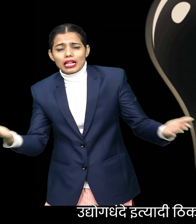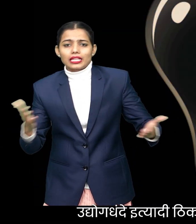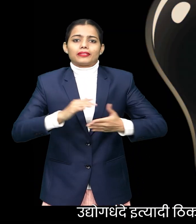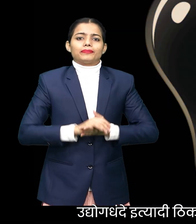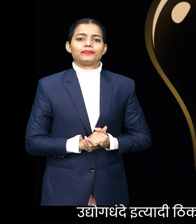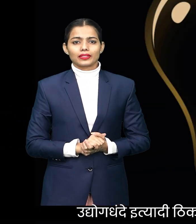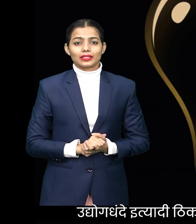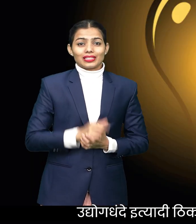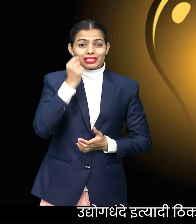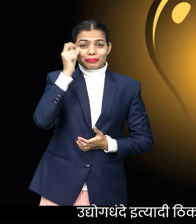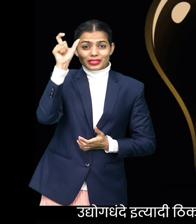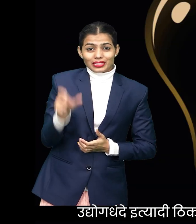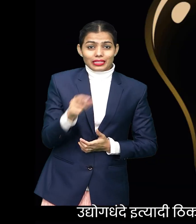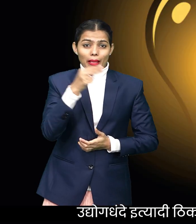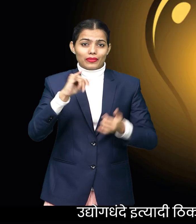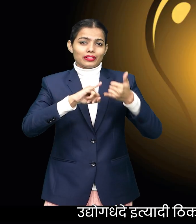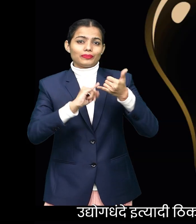जाते.